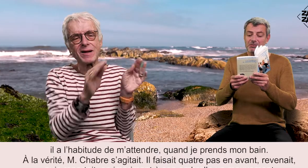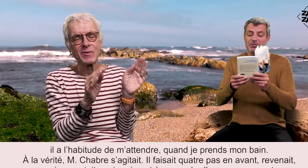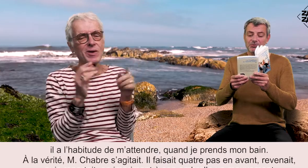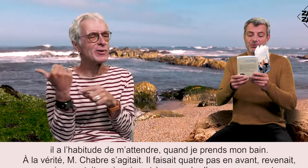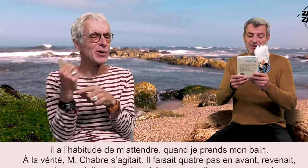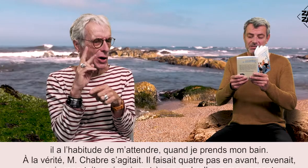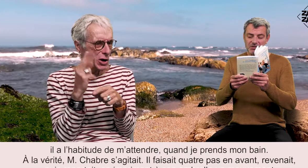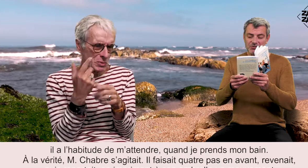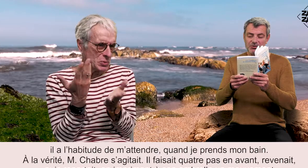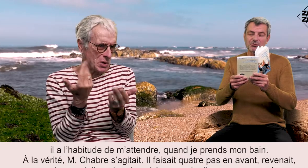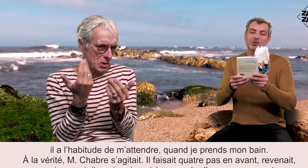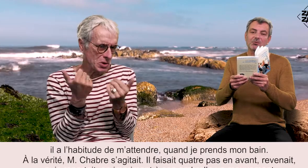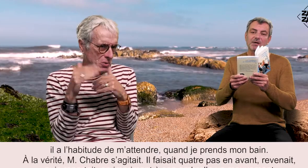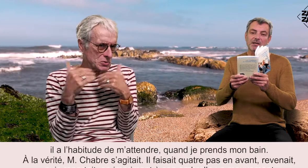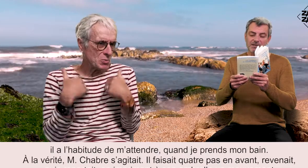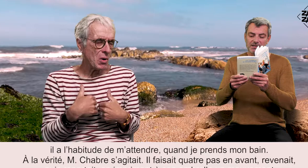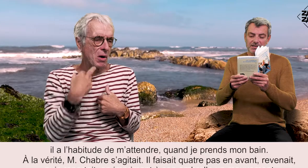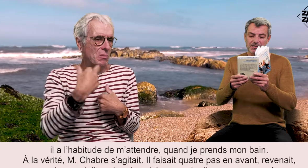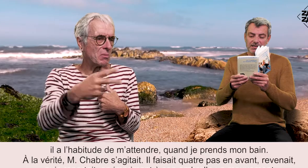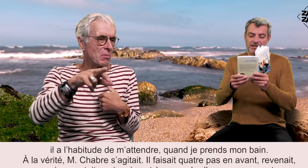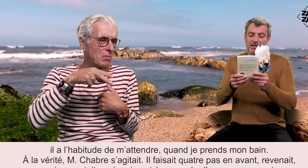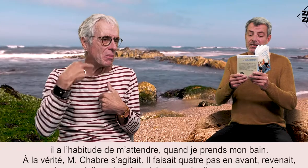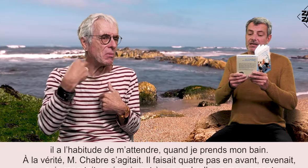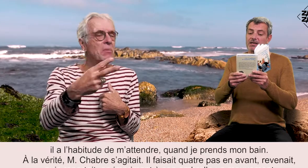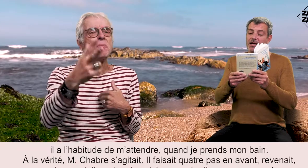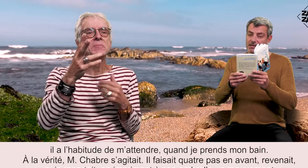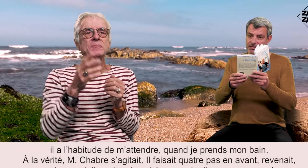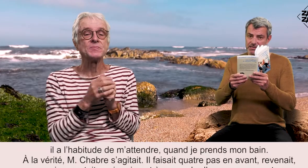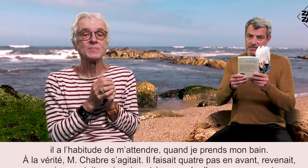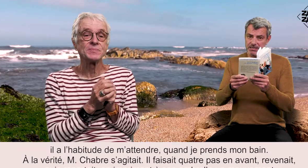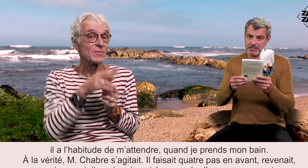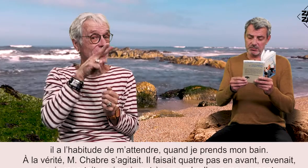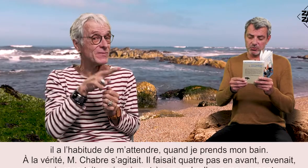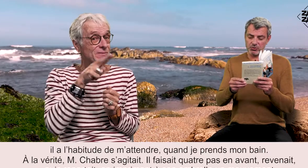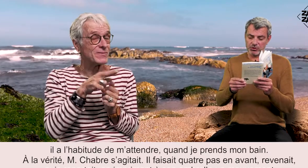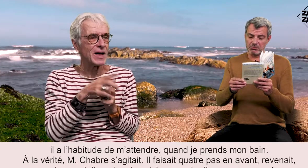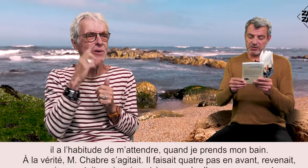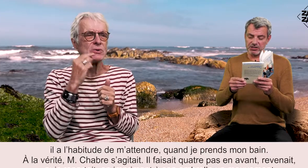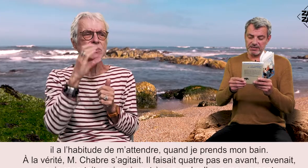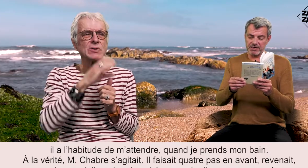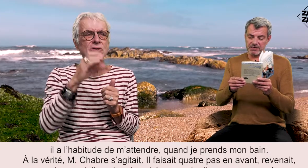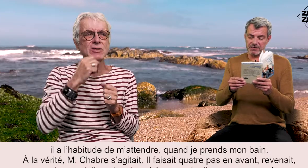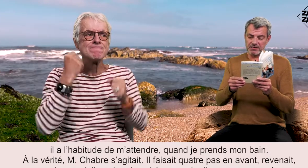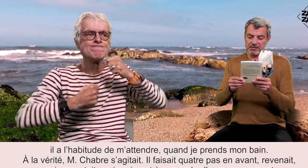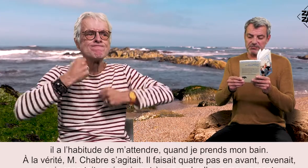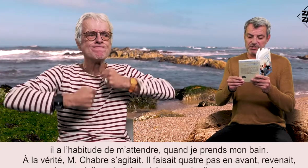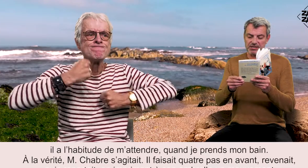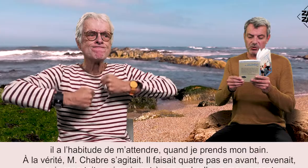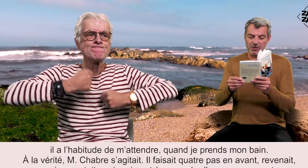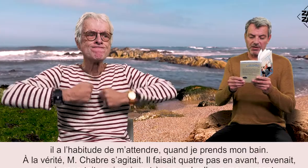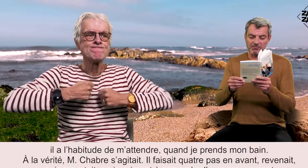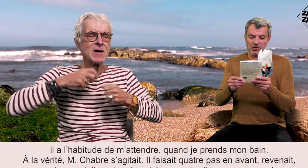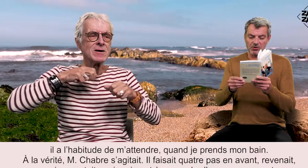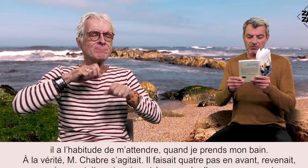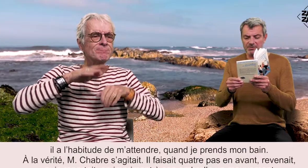« Il a l'habitude de m'attendre quand je prends mon bain. » À la vérité, Monsieur Chabre s'agitait. Il faisait